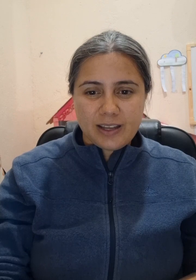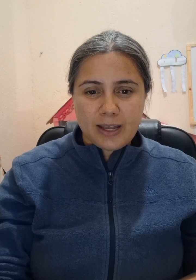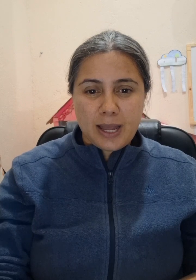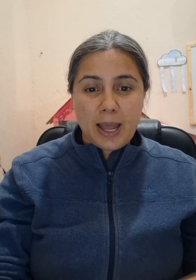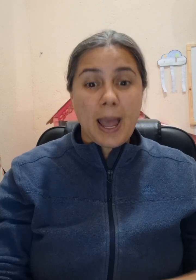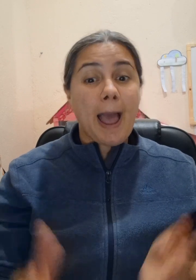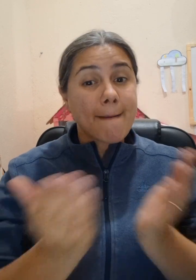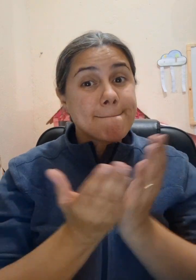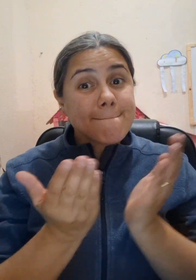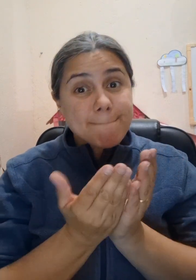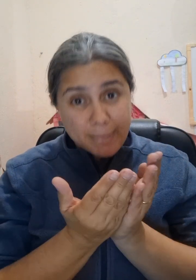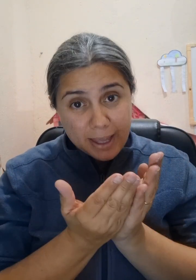santos.